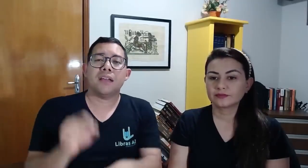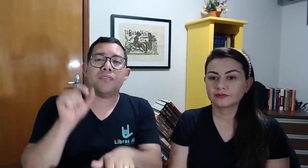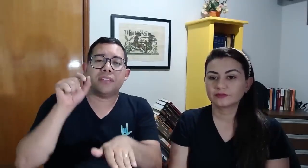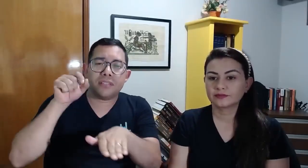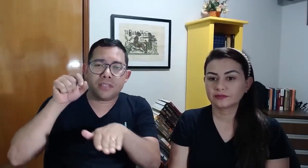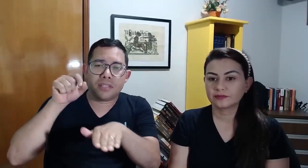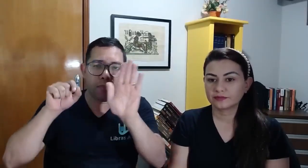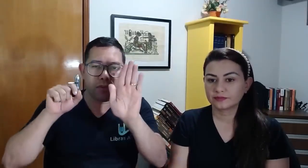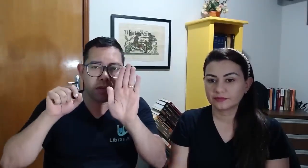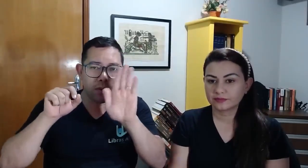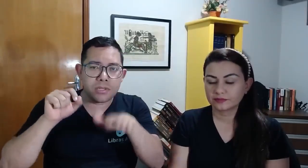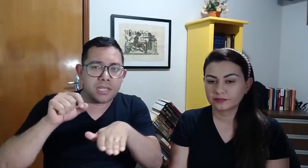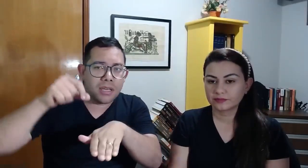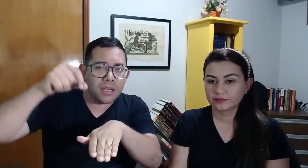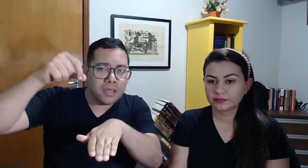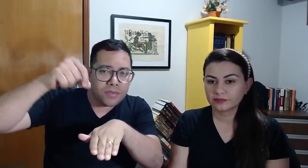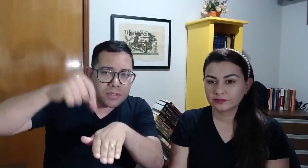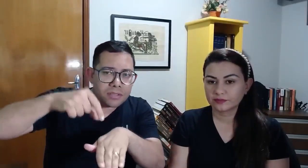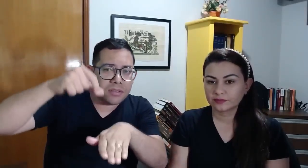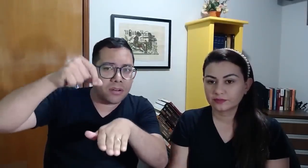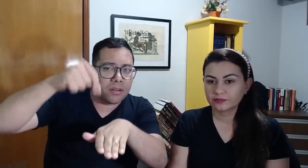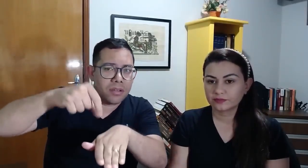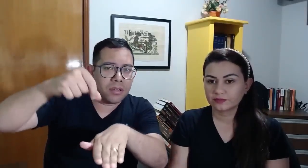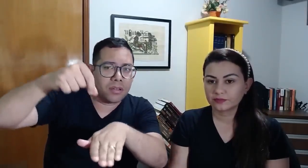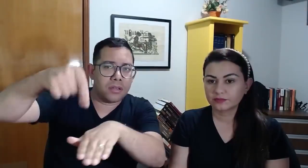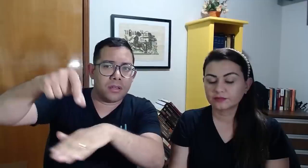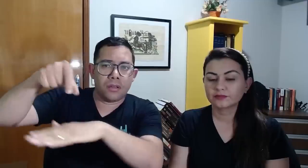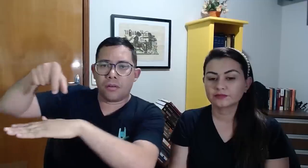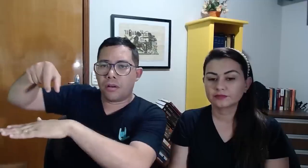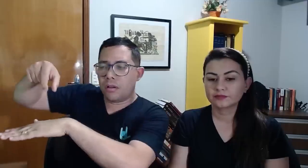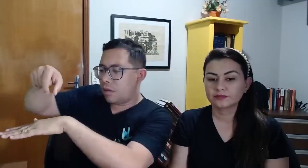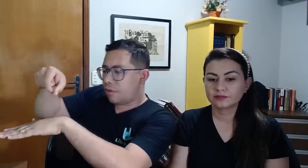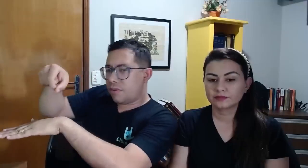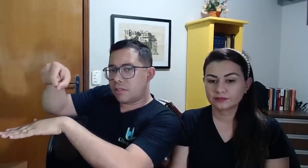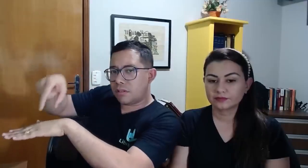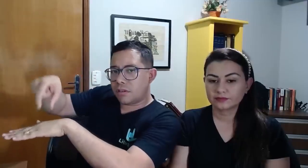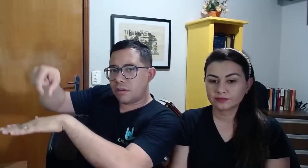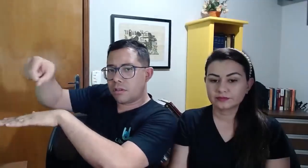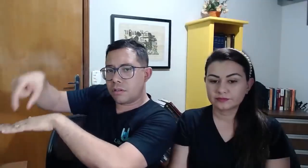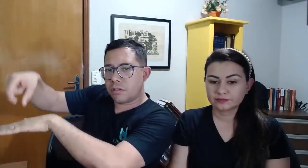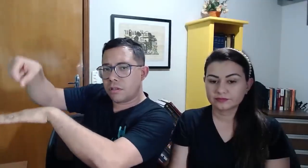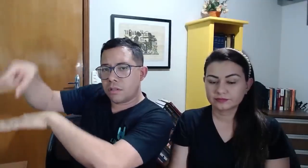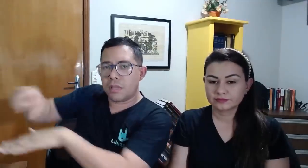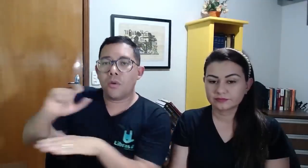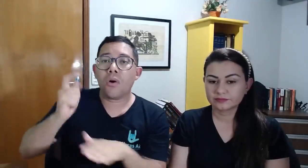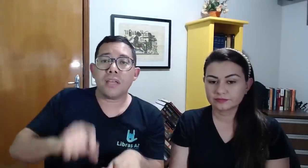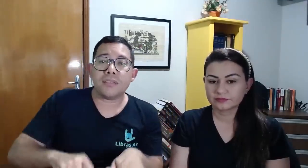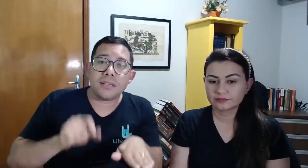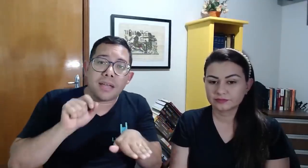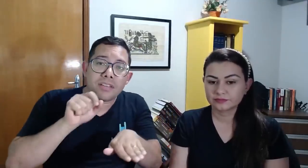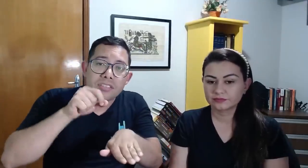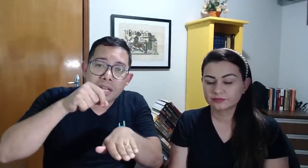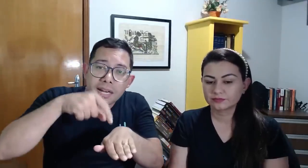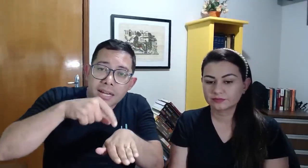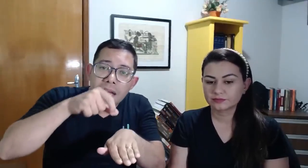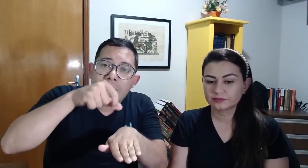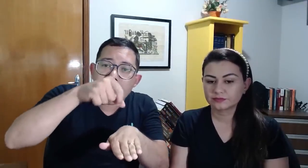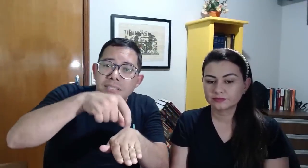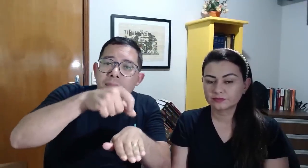fez assim, ó. Pôs a mão assim e fez assim, ó. Ó, ela fez assim, ó. Qual que é essa ideia? De tacar a semente,